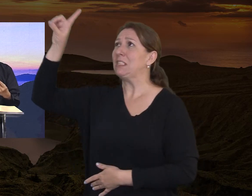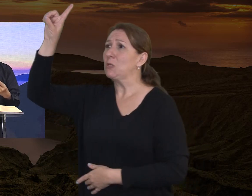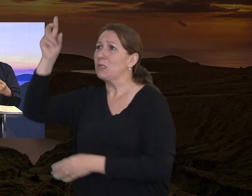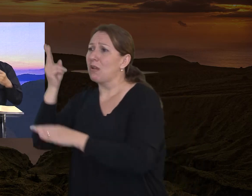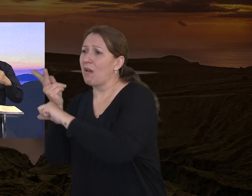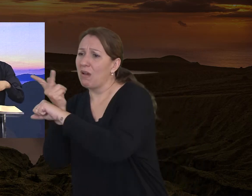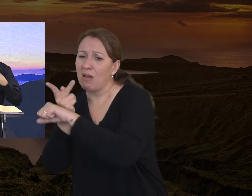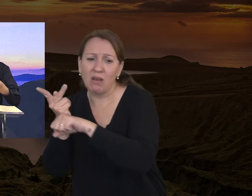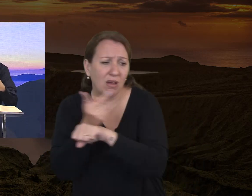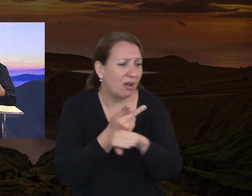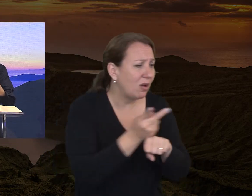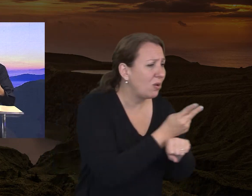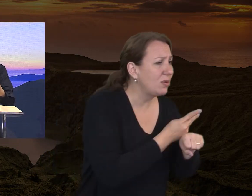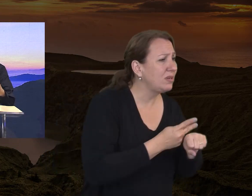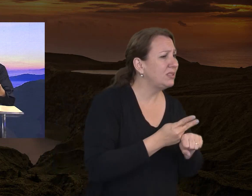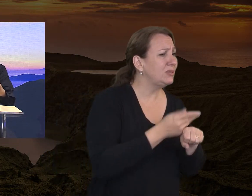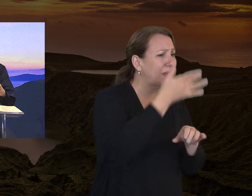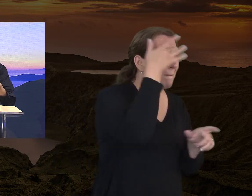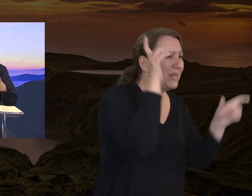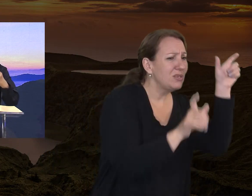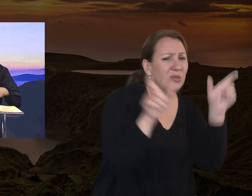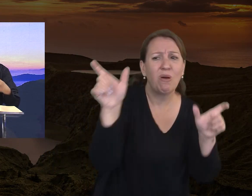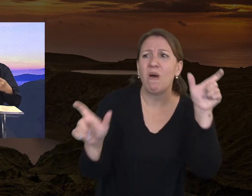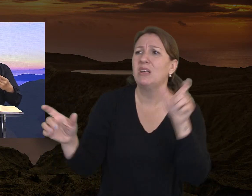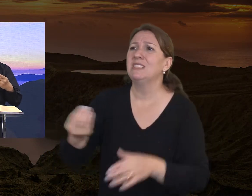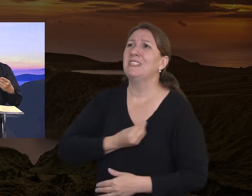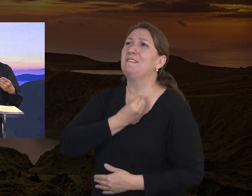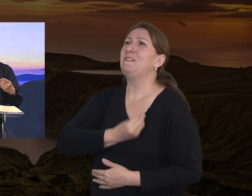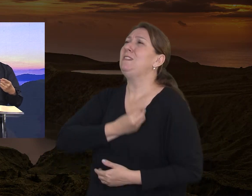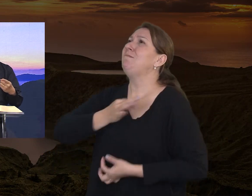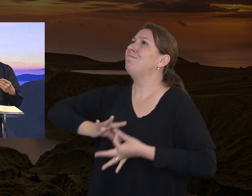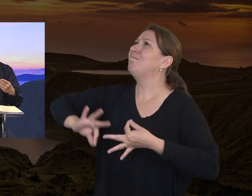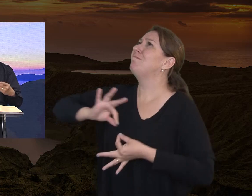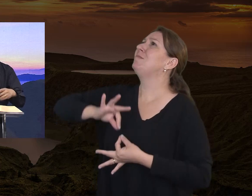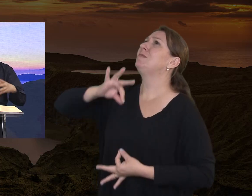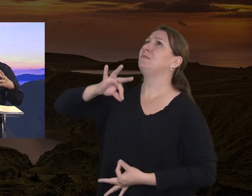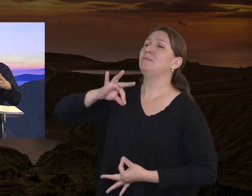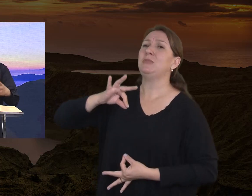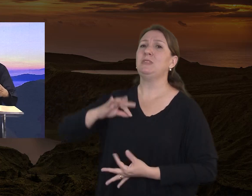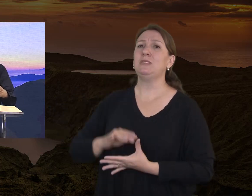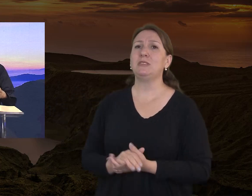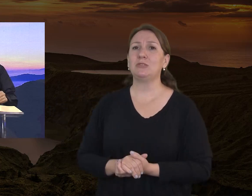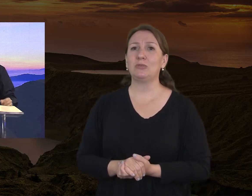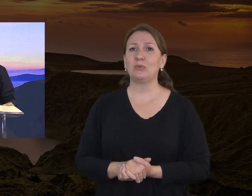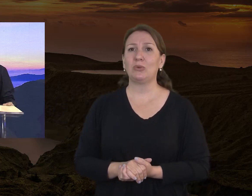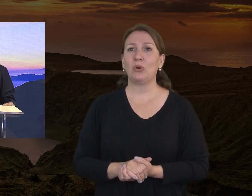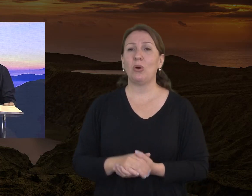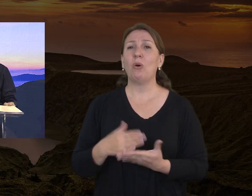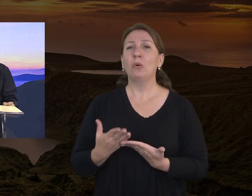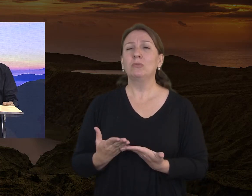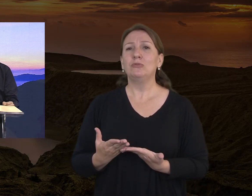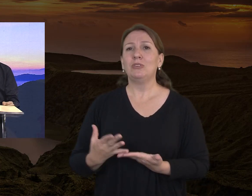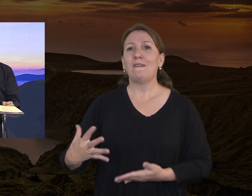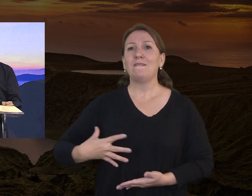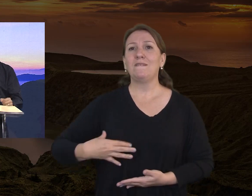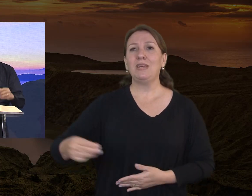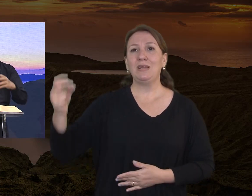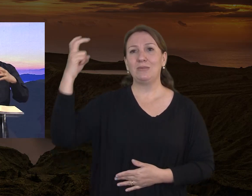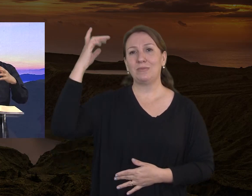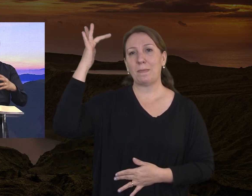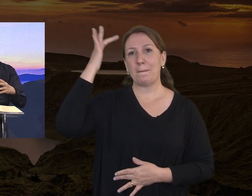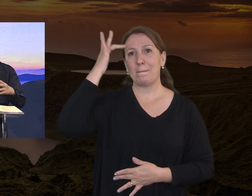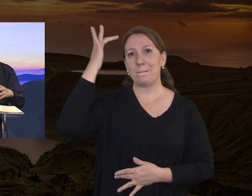verdade. E os que vivem no Espírito são guiados pelo Espírito de Deus. Eles são os filhos maduros de Deus. Portanto,